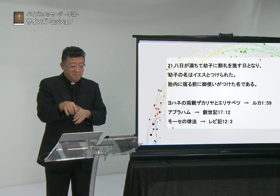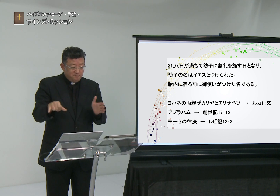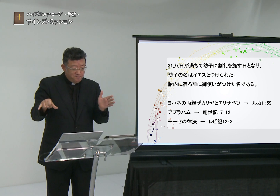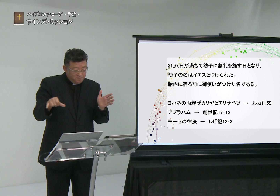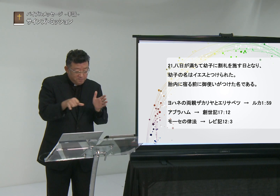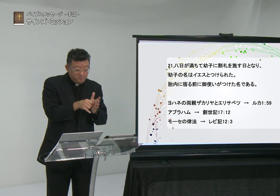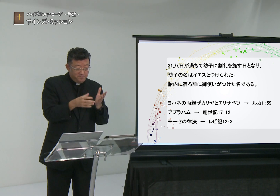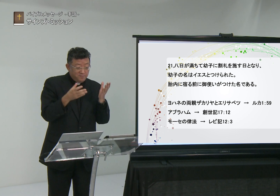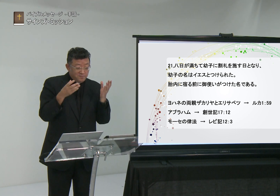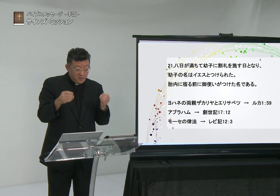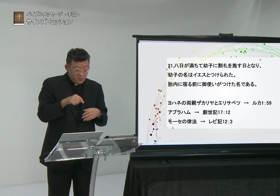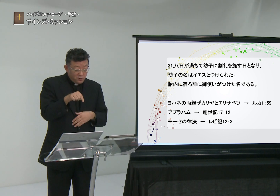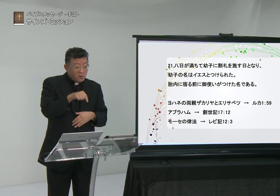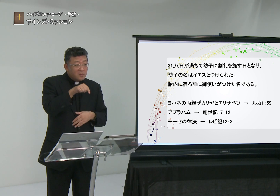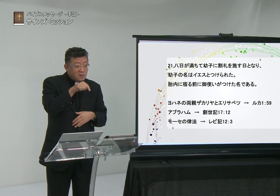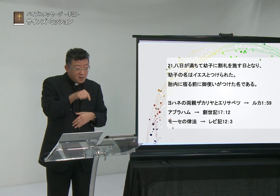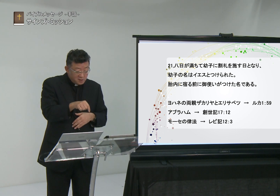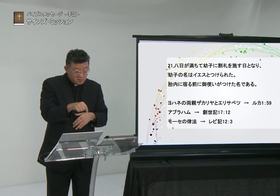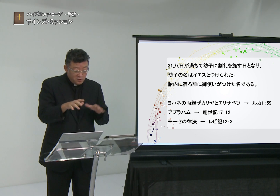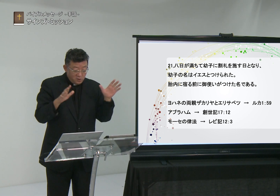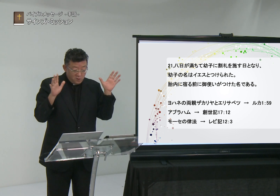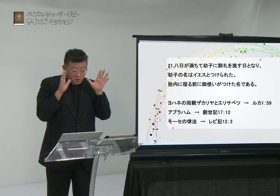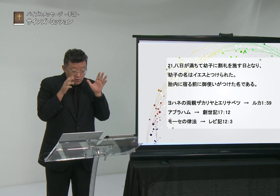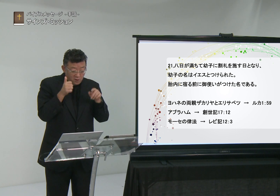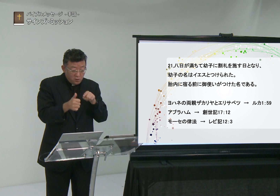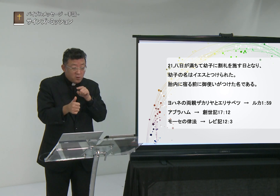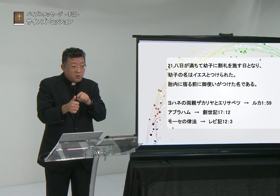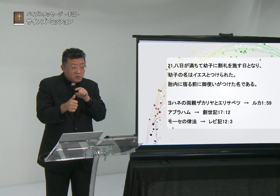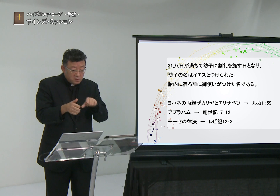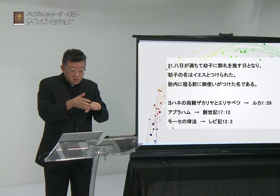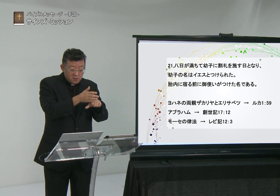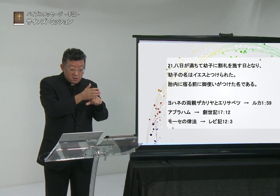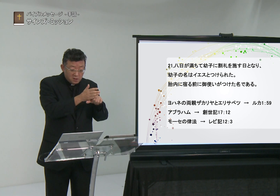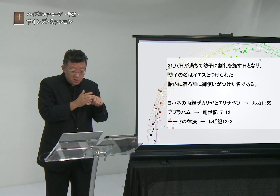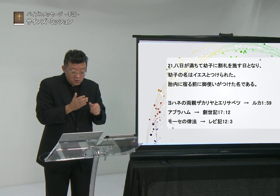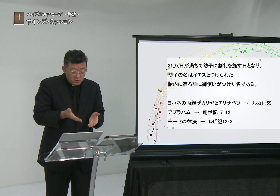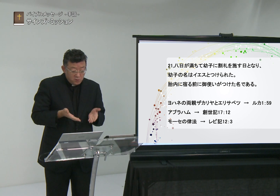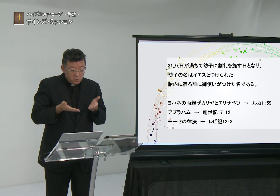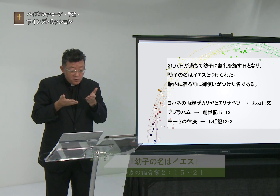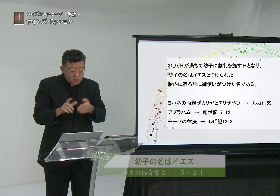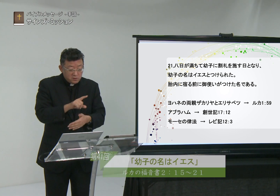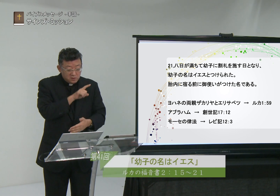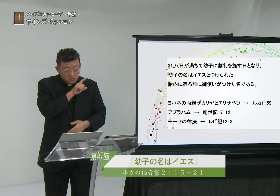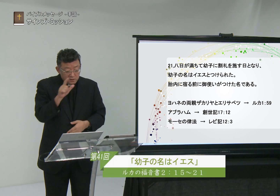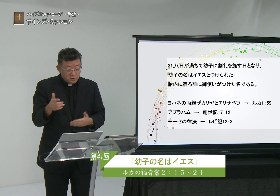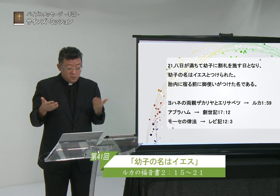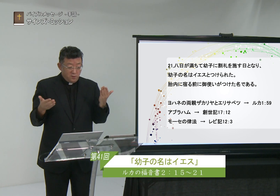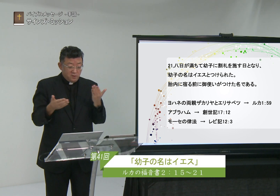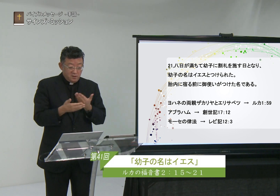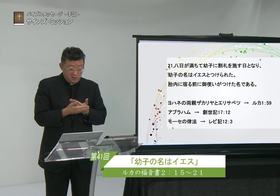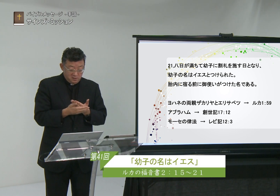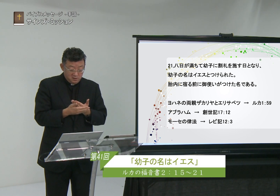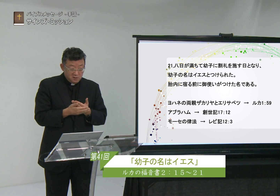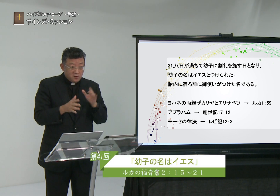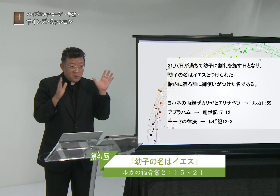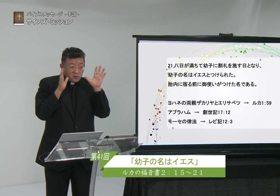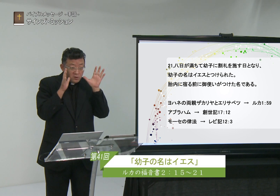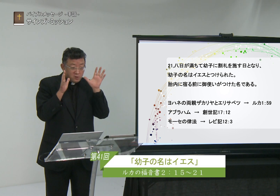8日経ったときどうことです21節8日が満ちて